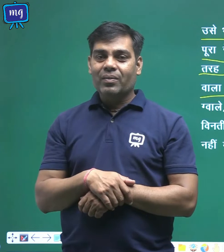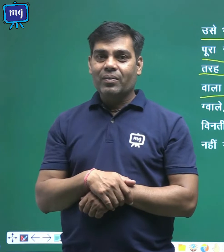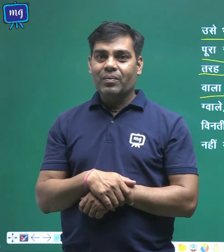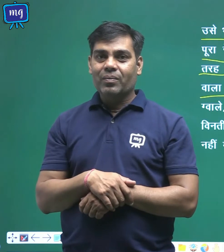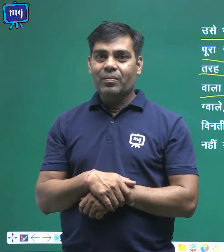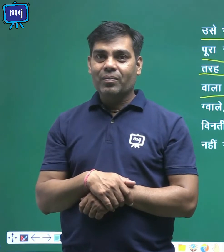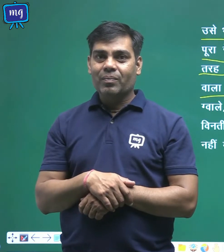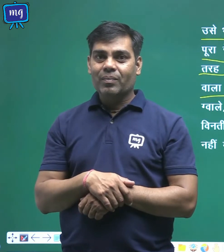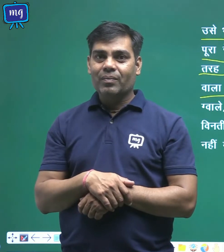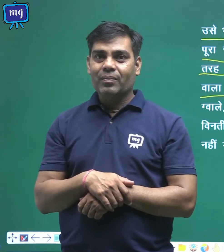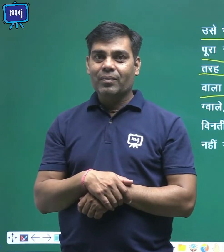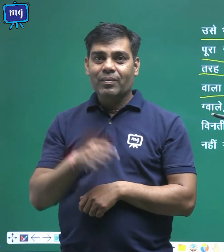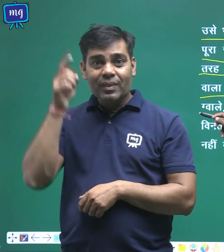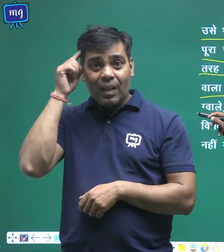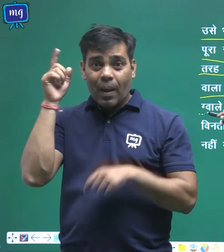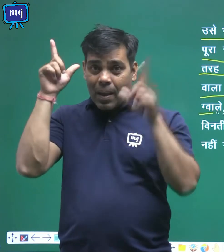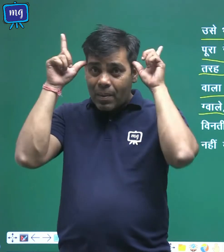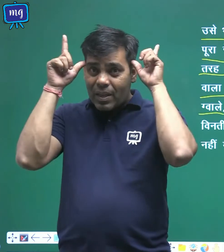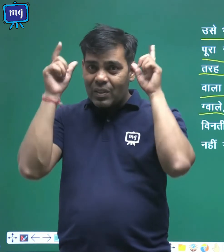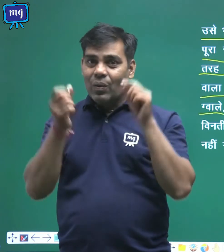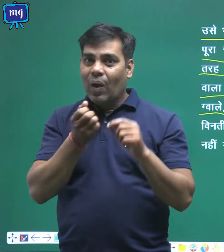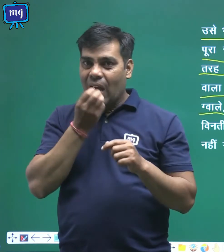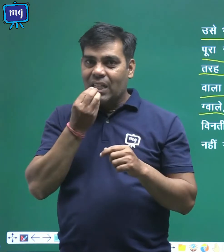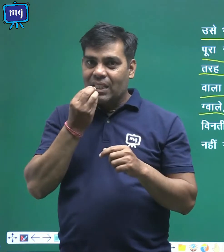भैंसों को चराने वाला ग्वाले,